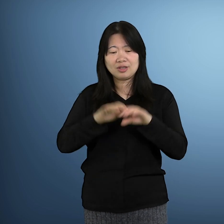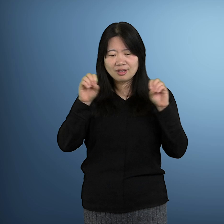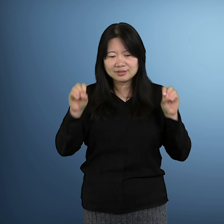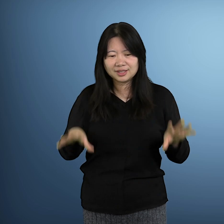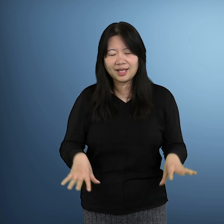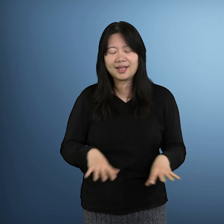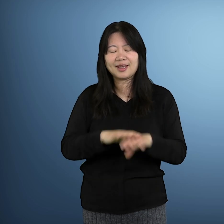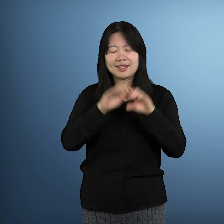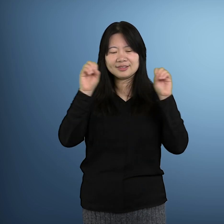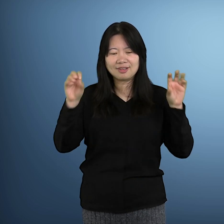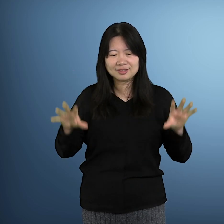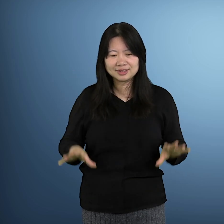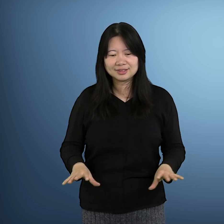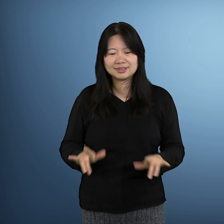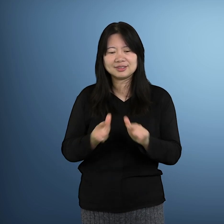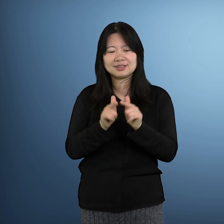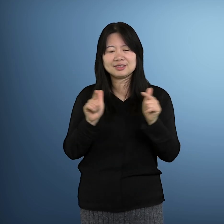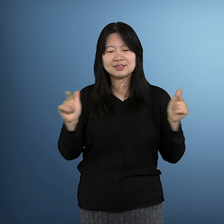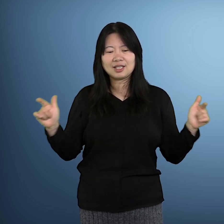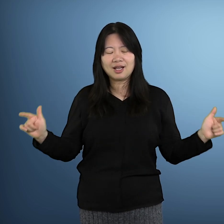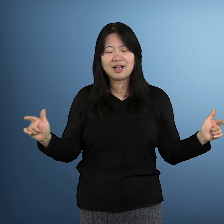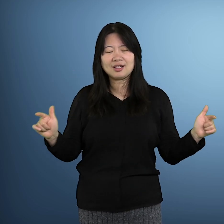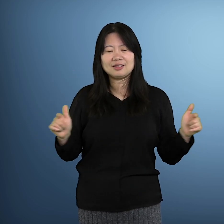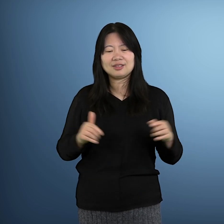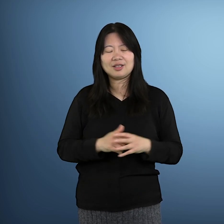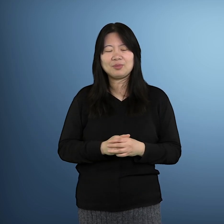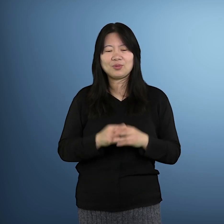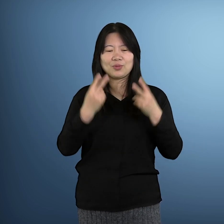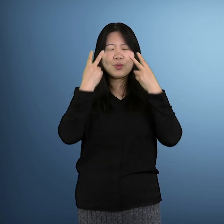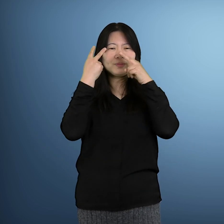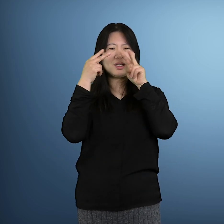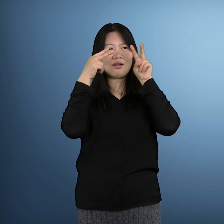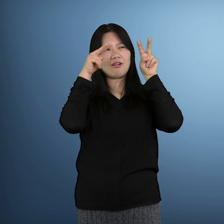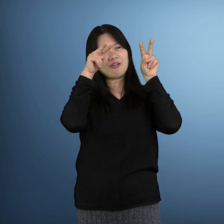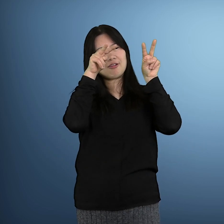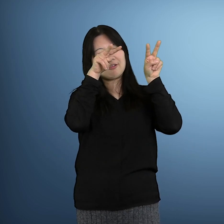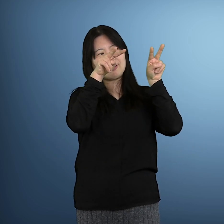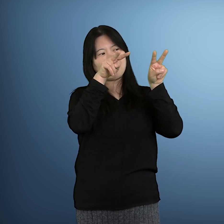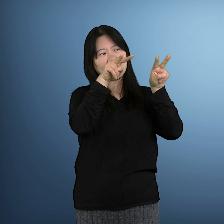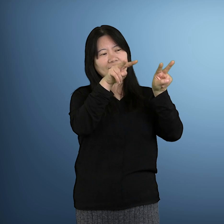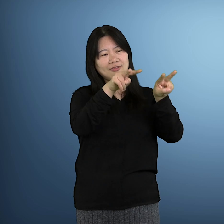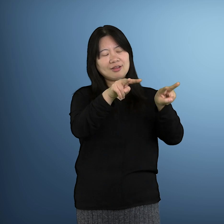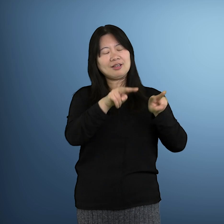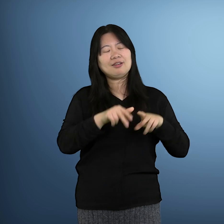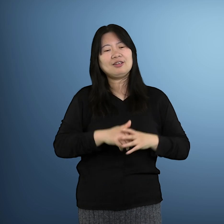헛되고 헛된 것들을 바라보며